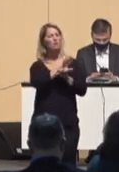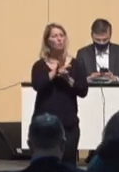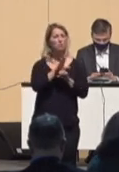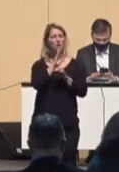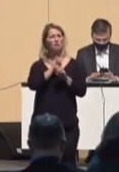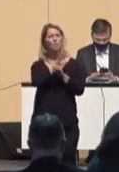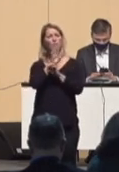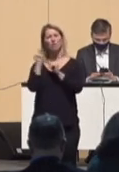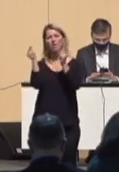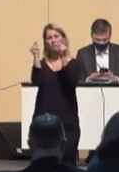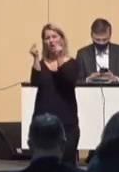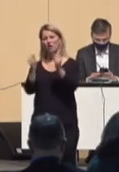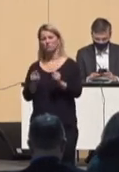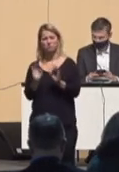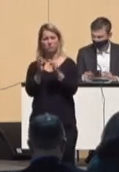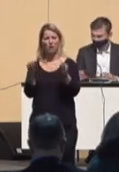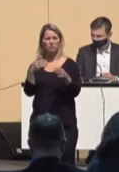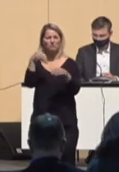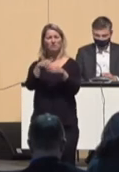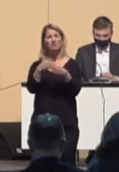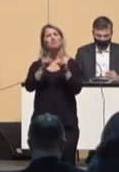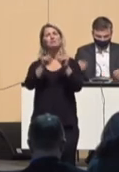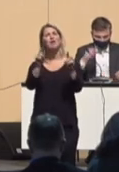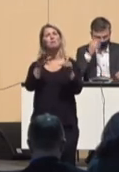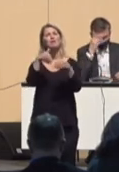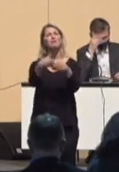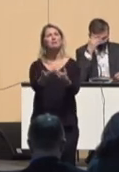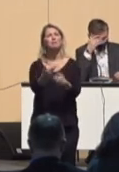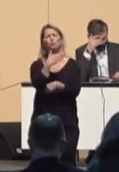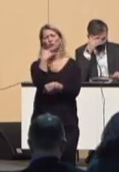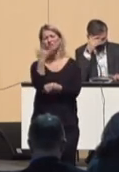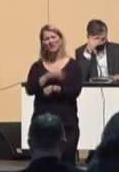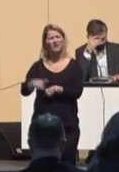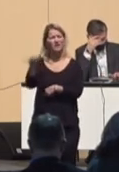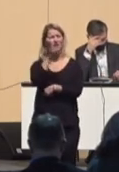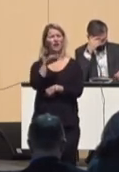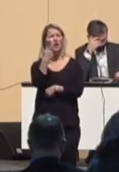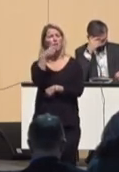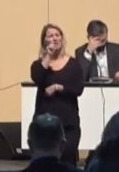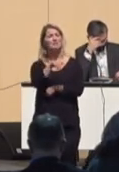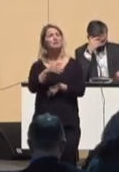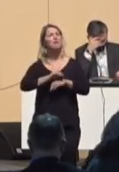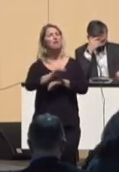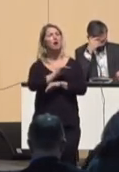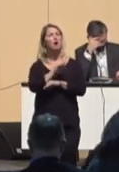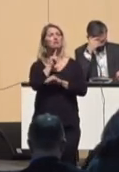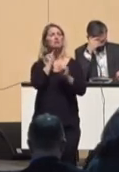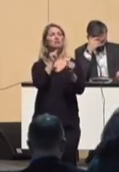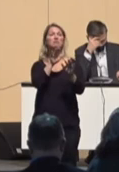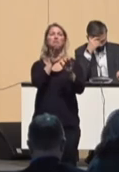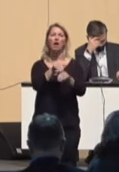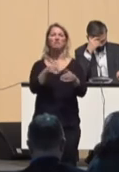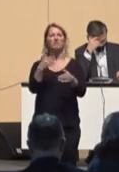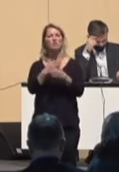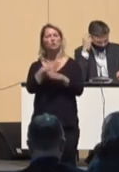machen. Wissen Sie, da gibt es so viel, was man da eigentlich diskutieren müsste öffentlich und was in diesem Land nicht mehr diskutiert werden darf, weil es einfach unterdrückt